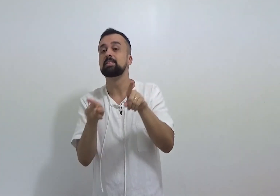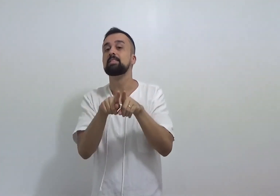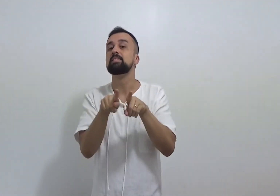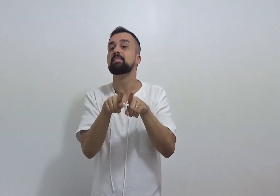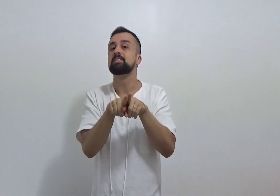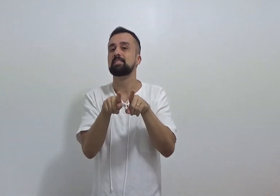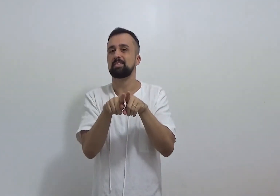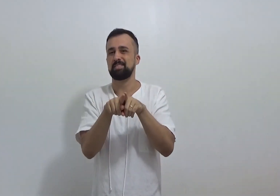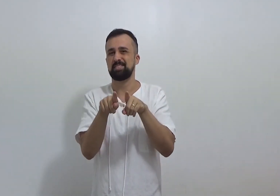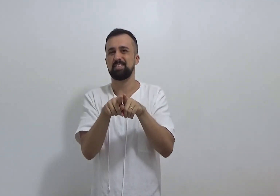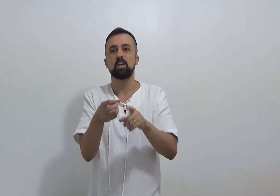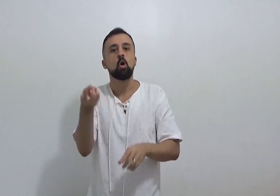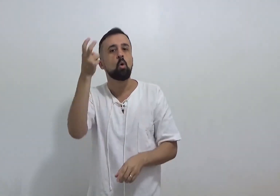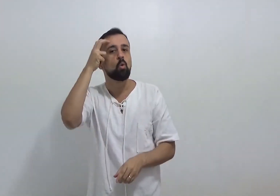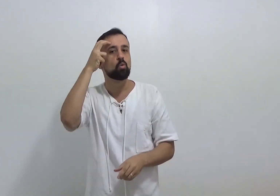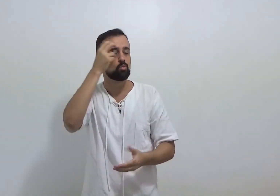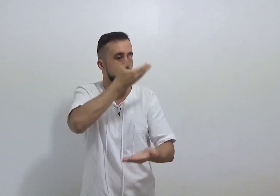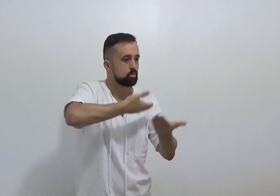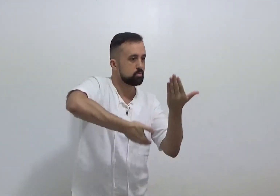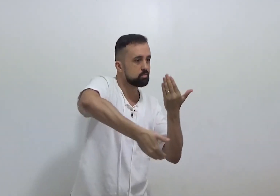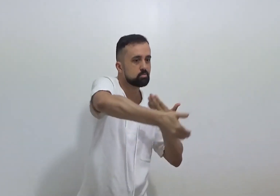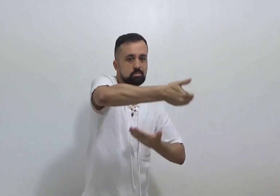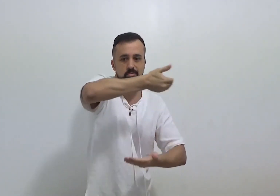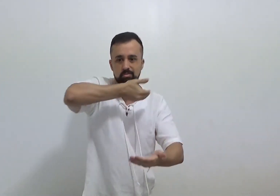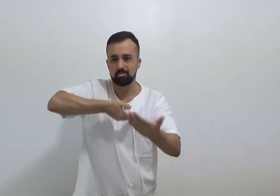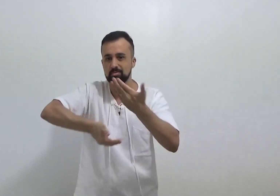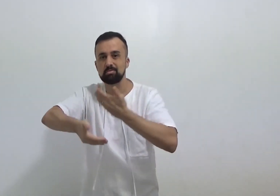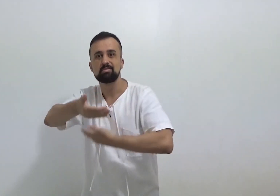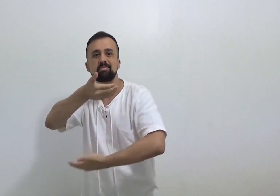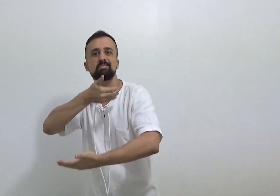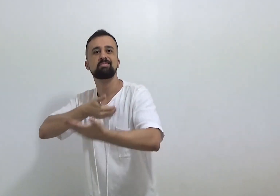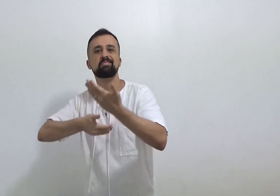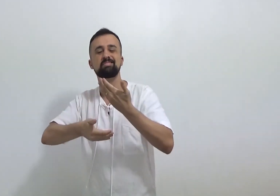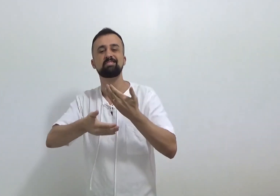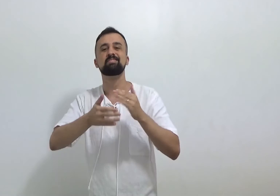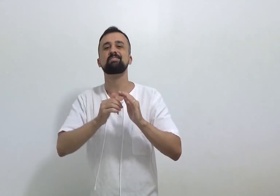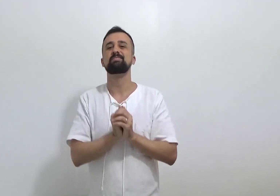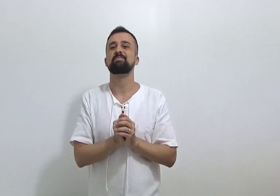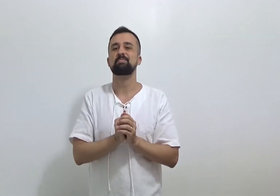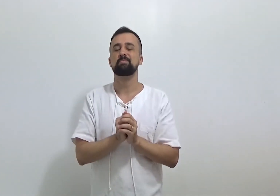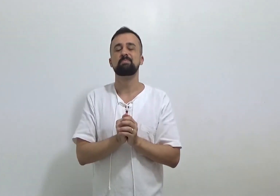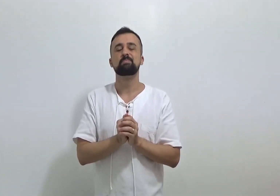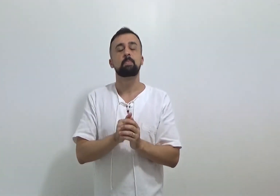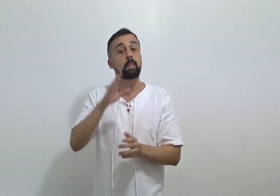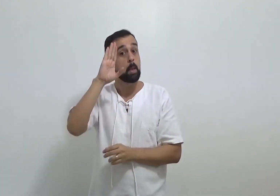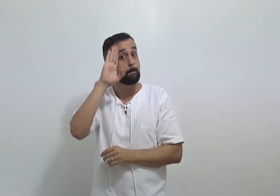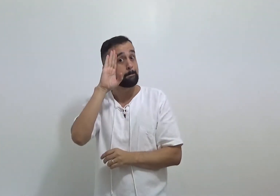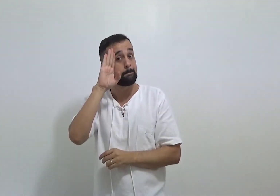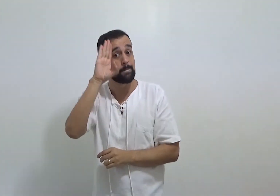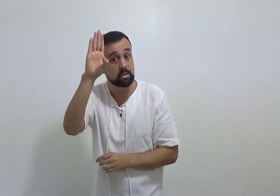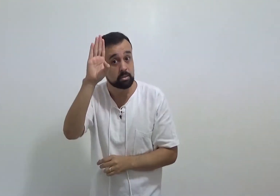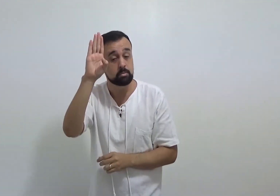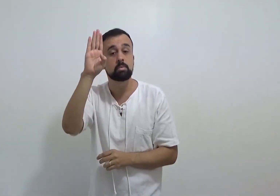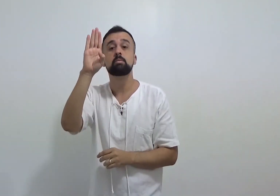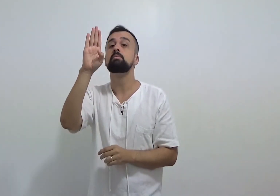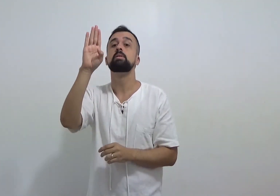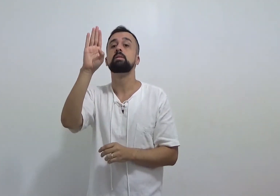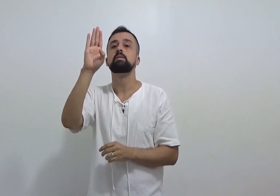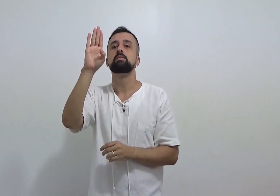da diferença, da especificidade, do bilinguismo e